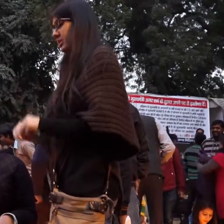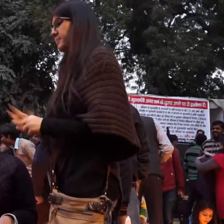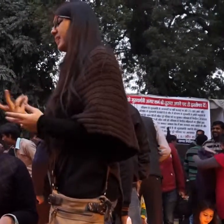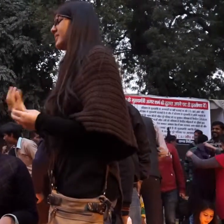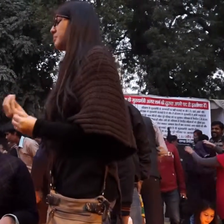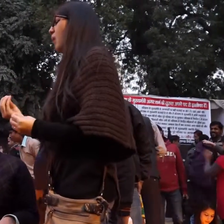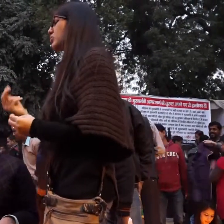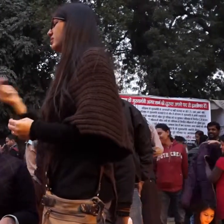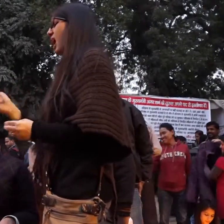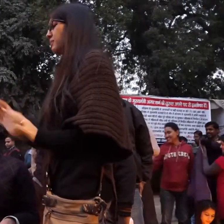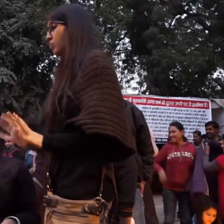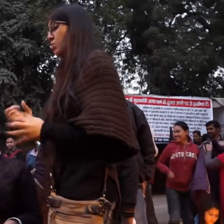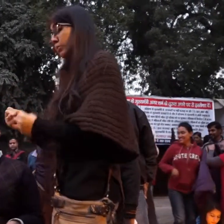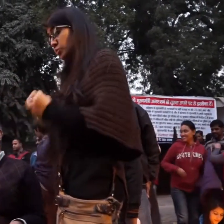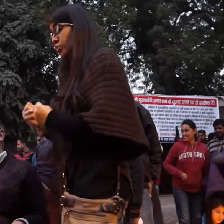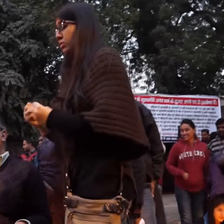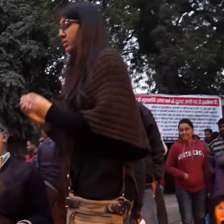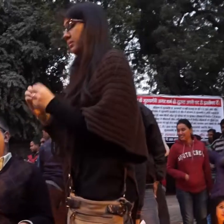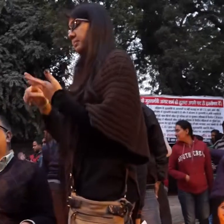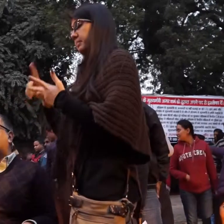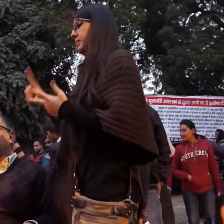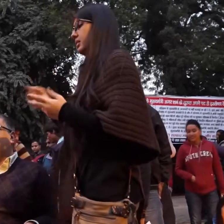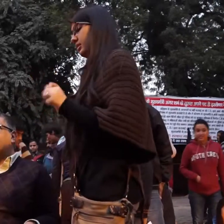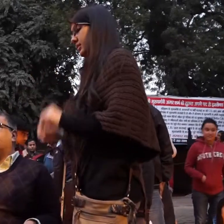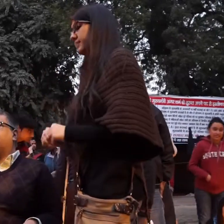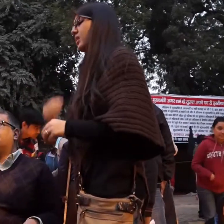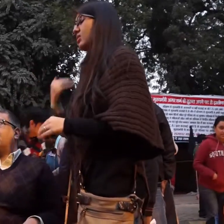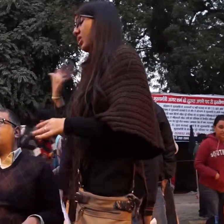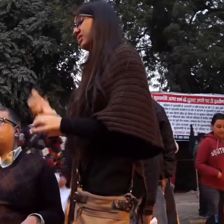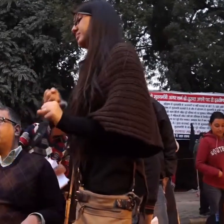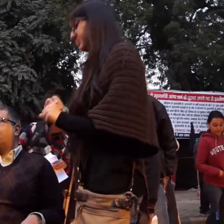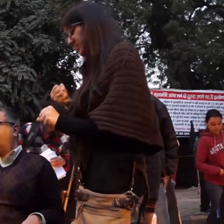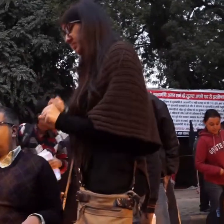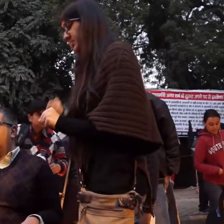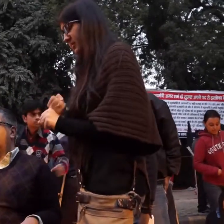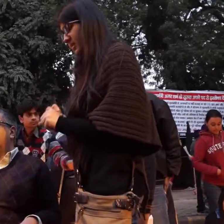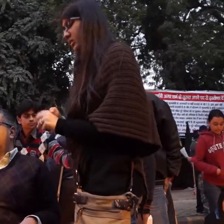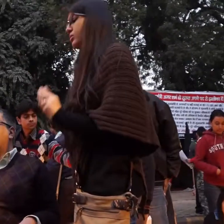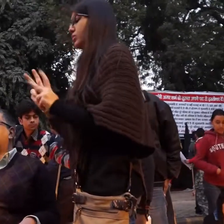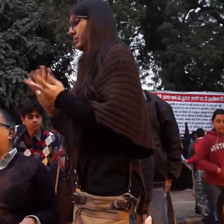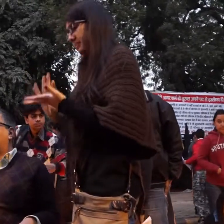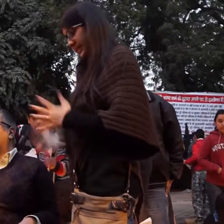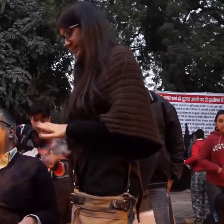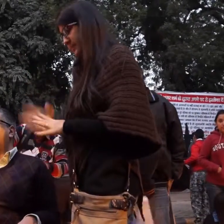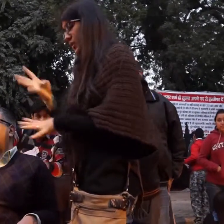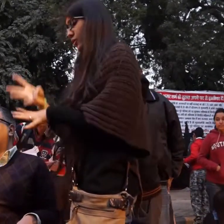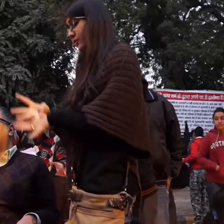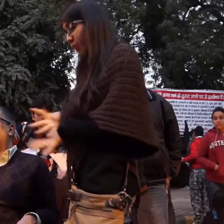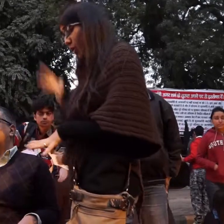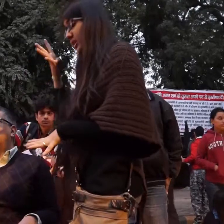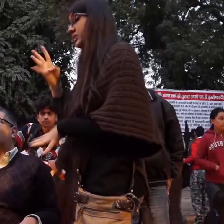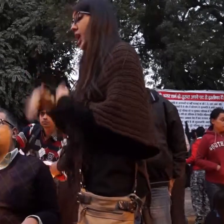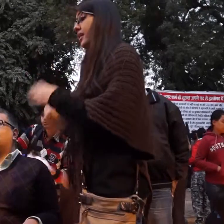के वास्ते नहीं, मजबूत कानून। तो काफ़ी लंबी लड़ाई लड़नी पड़ी, कानून फिर बना, 4 साल लगे उसके बनने